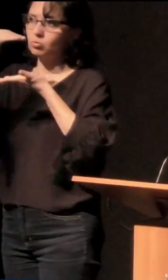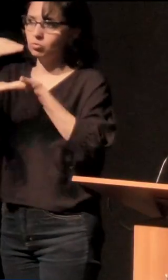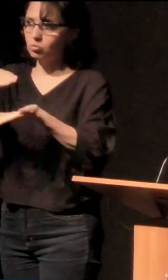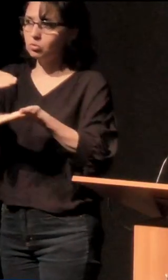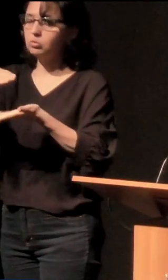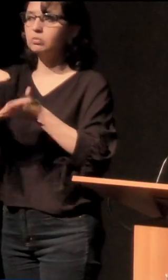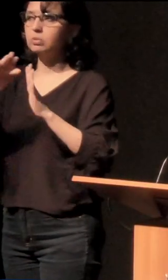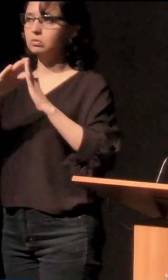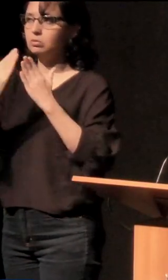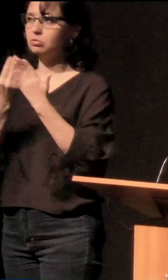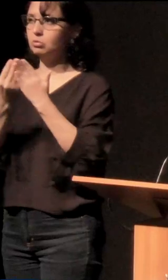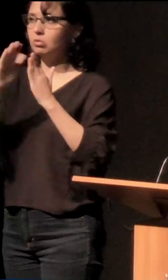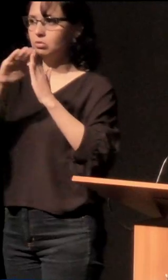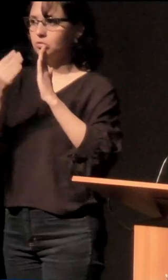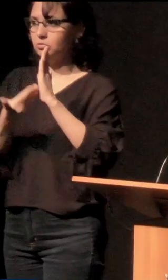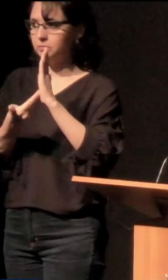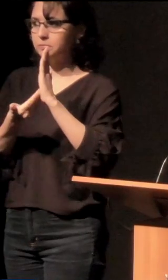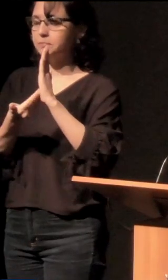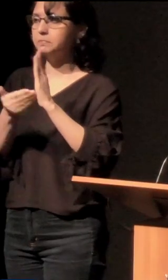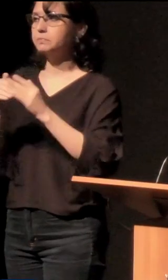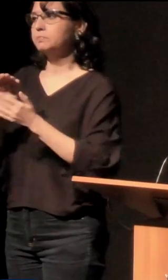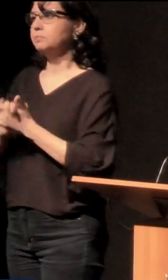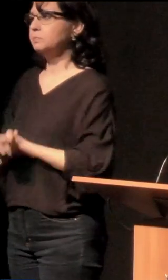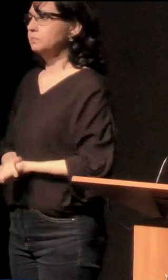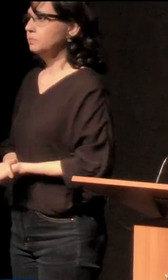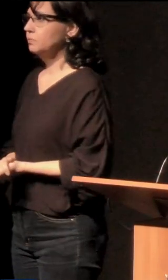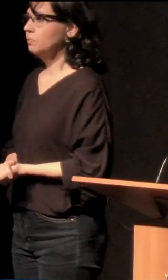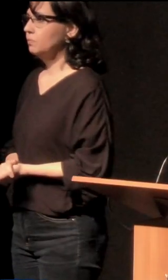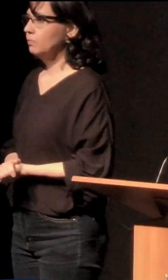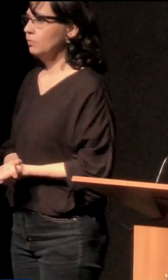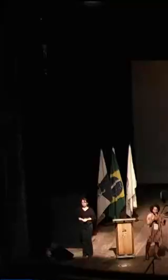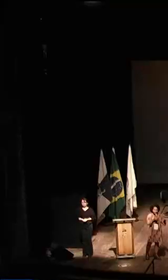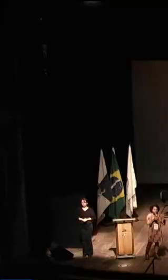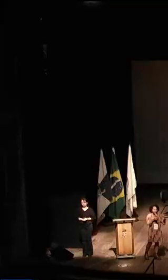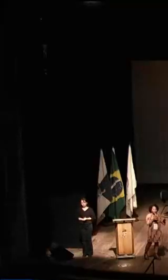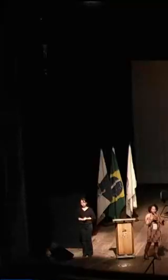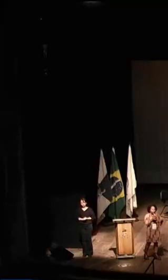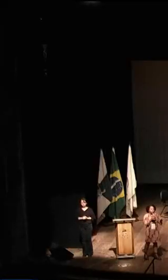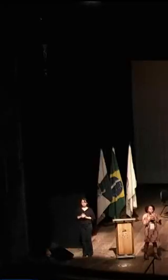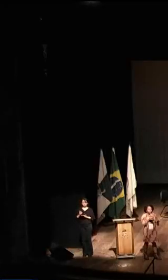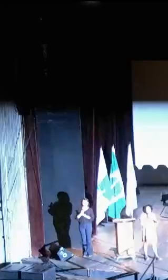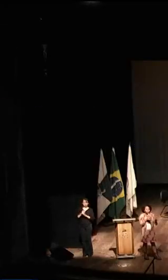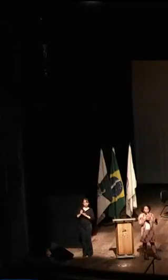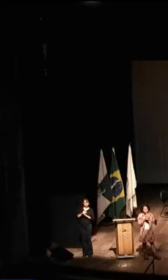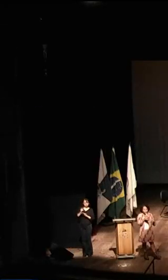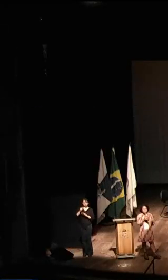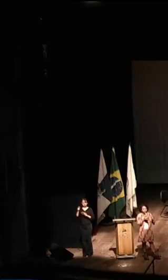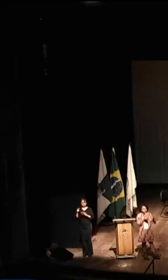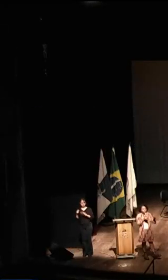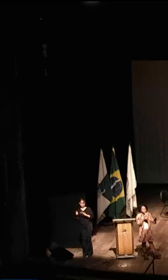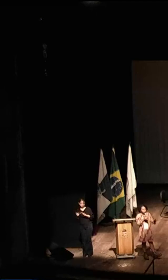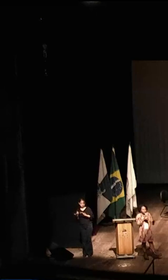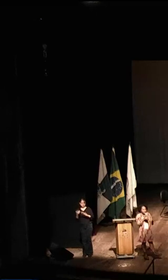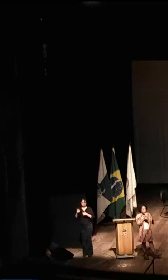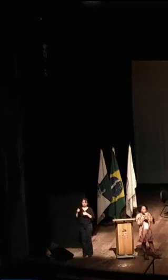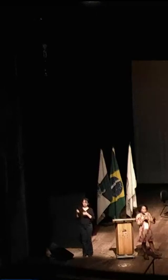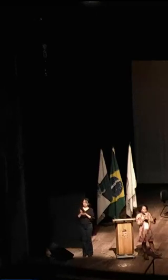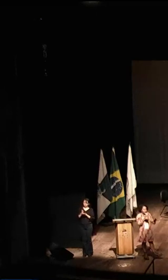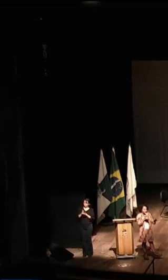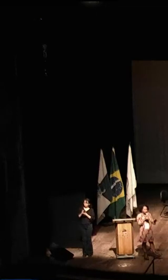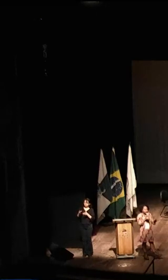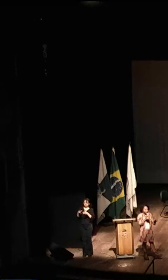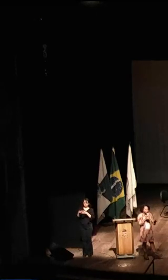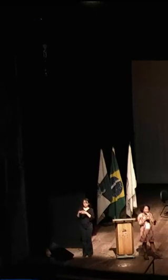escolas dessas comunidades E aí enfim né Tem várias questões aí Independentes de ser área urbana de